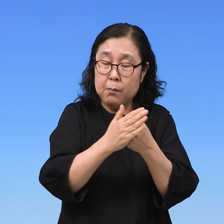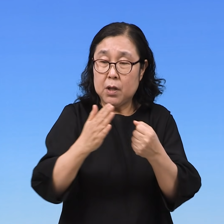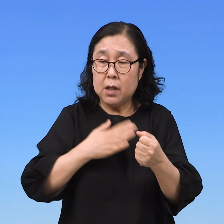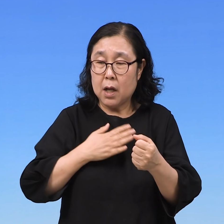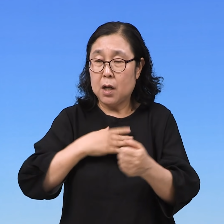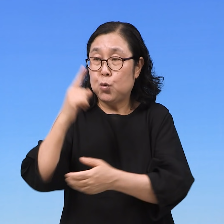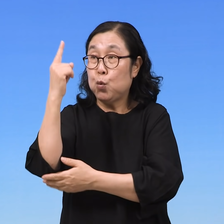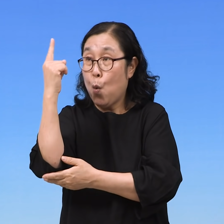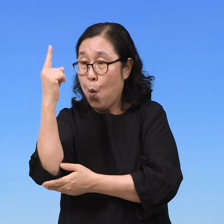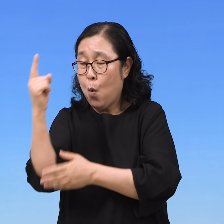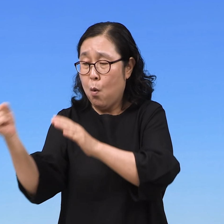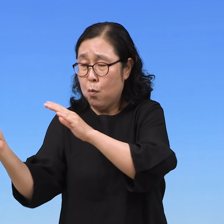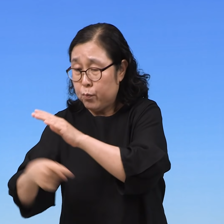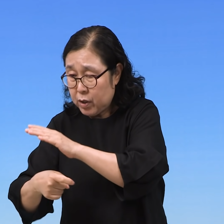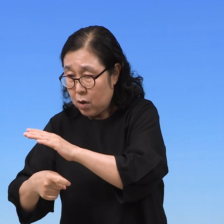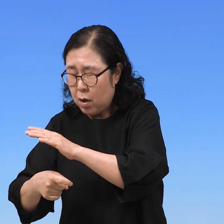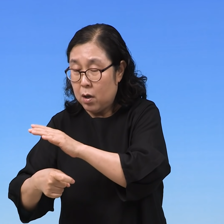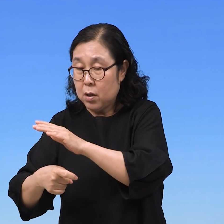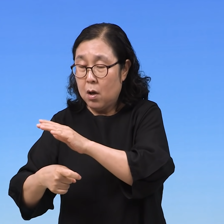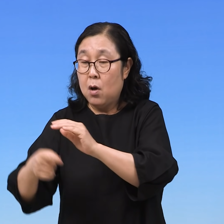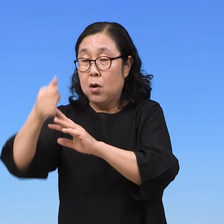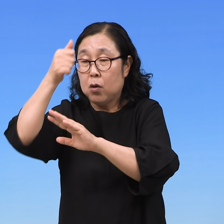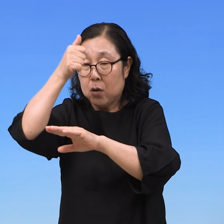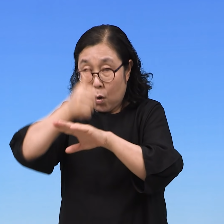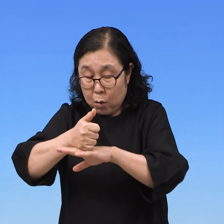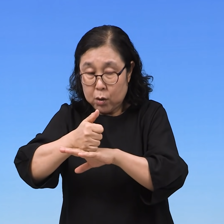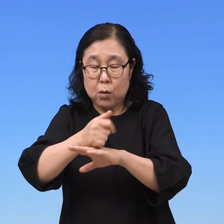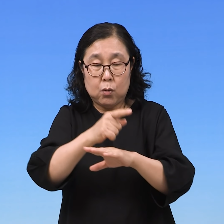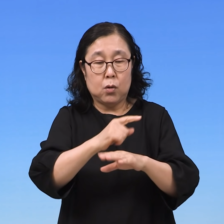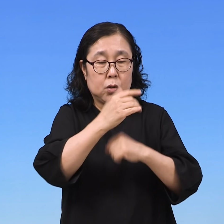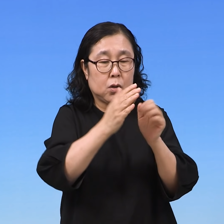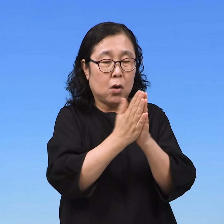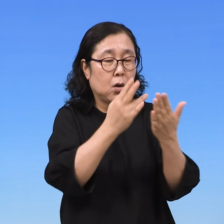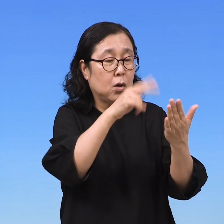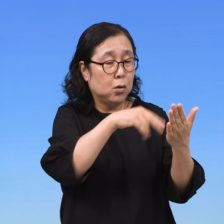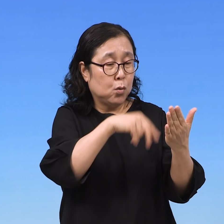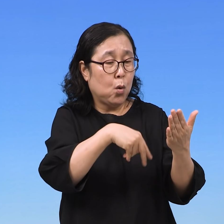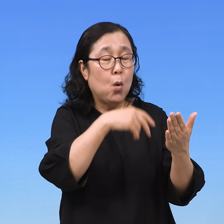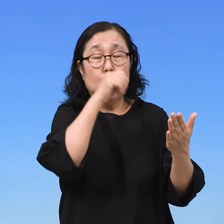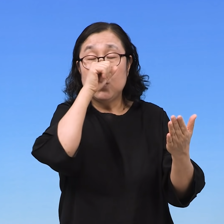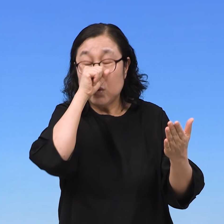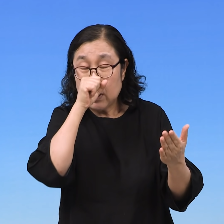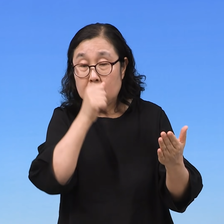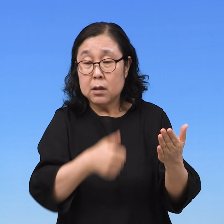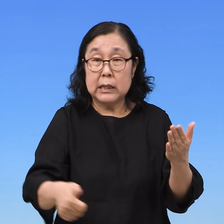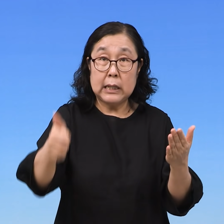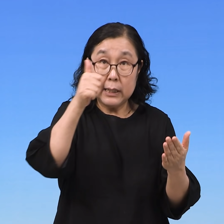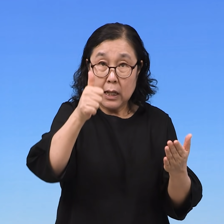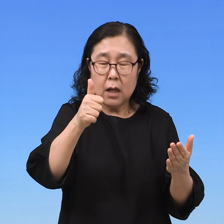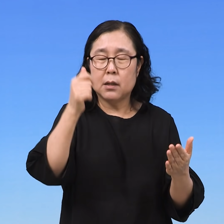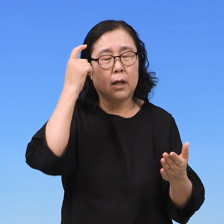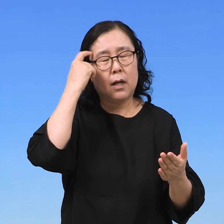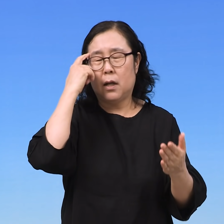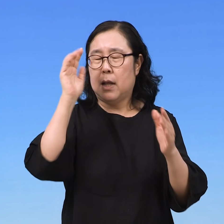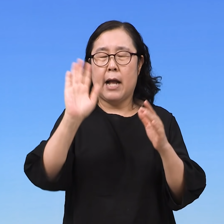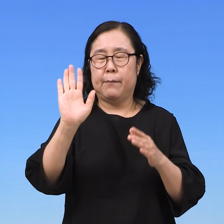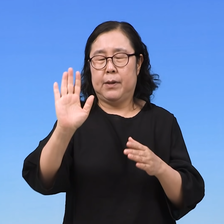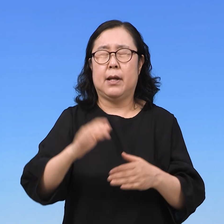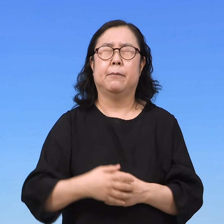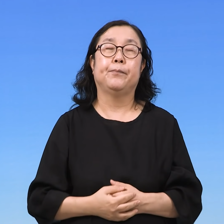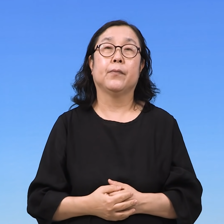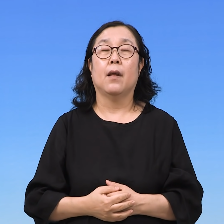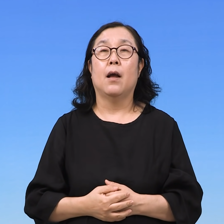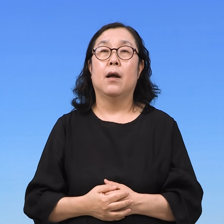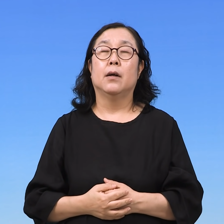성경을 읽게 됐잖아요. 결과만 중요하게 보시는 게 아니라 과정도 중요하게 보시는 하나님 관점으로는